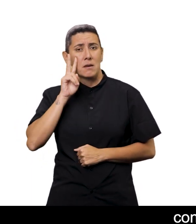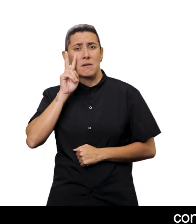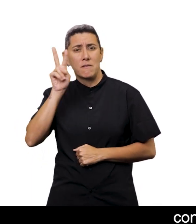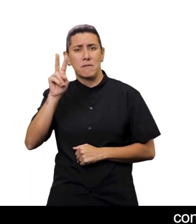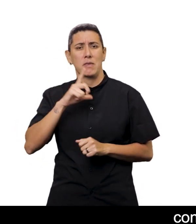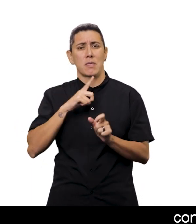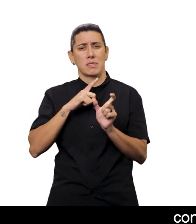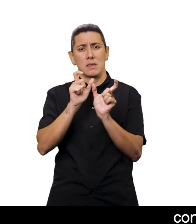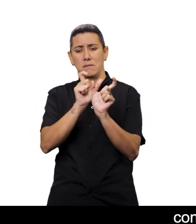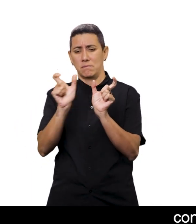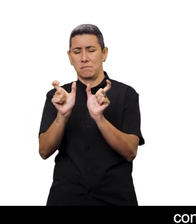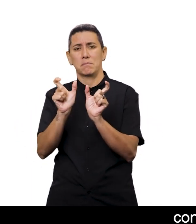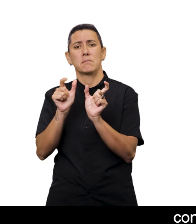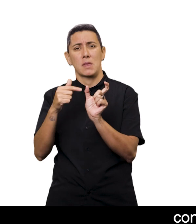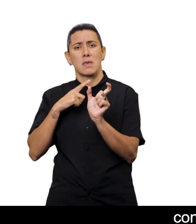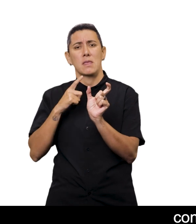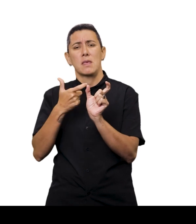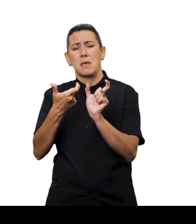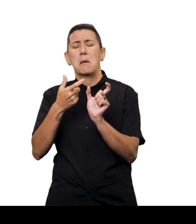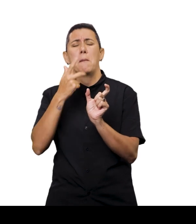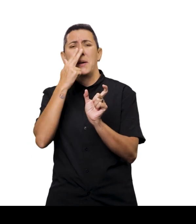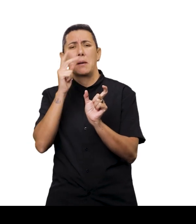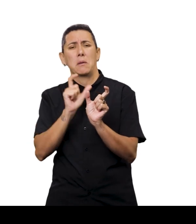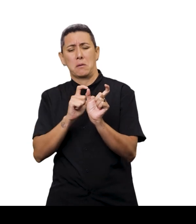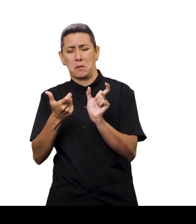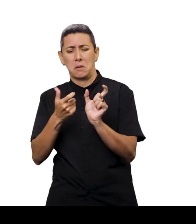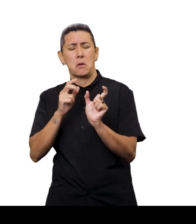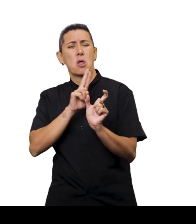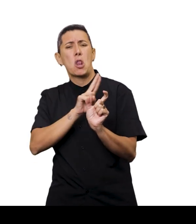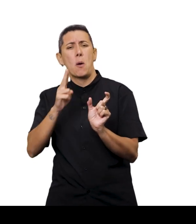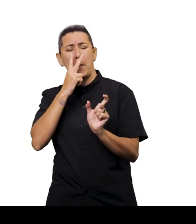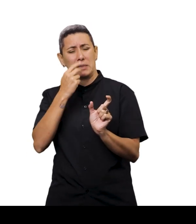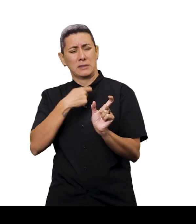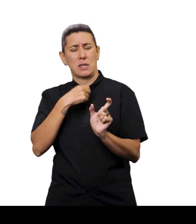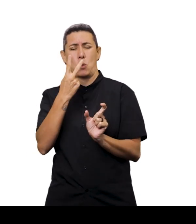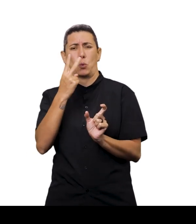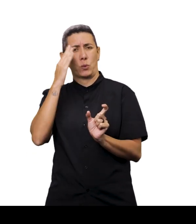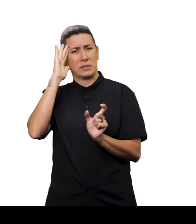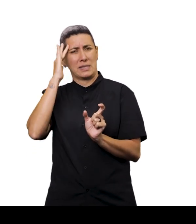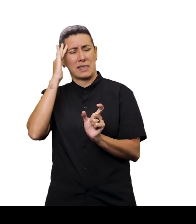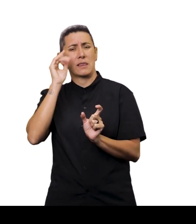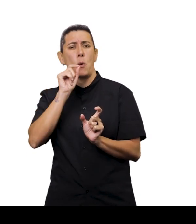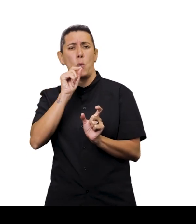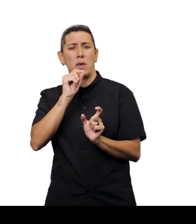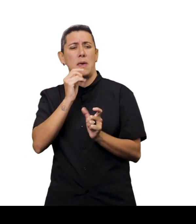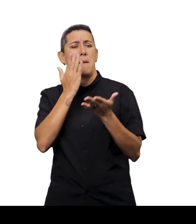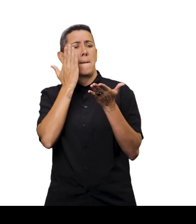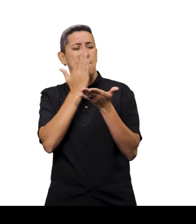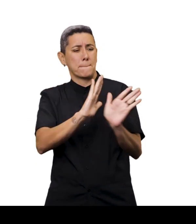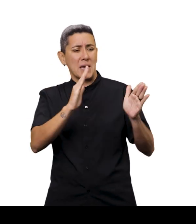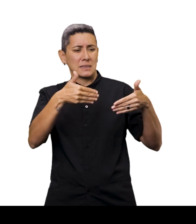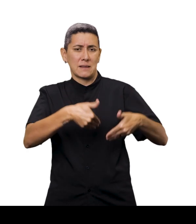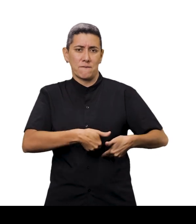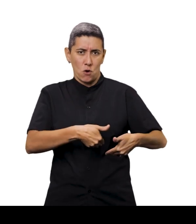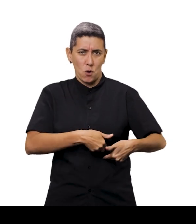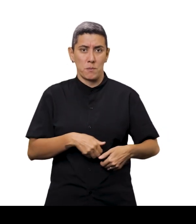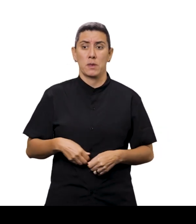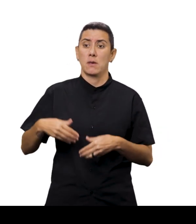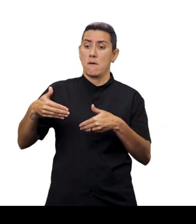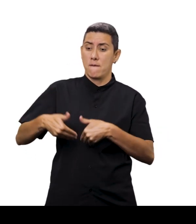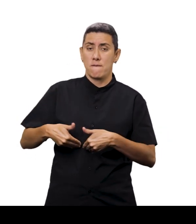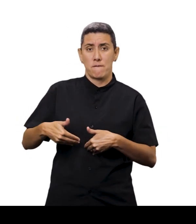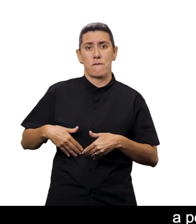um duplo sentido na serigrafia. Basta de fome e de fomes basta. No poema Eu,